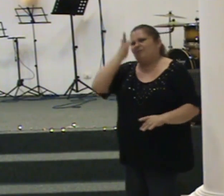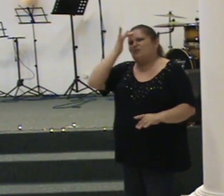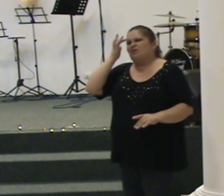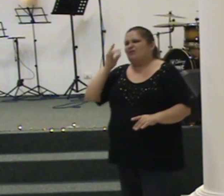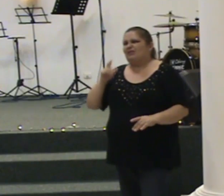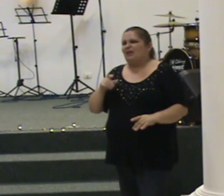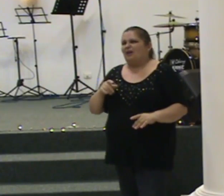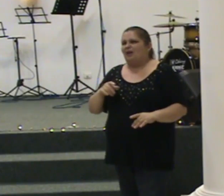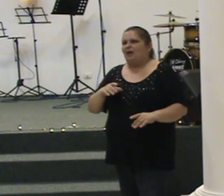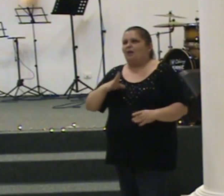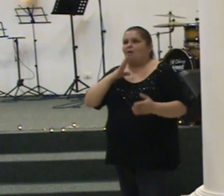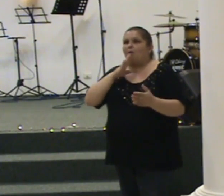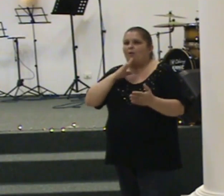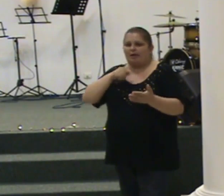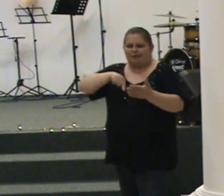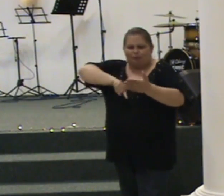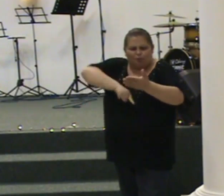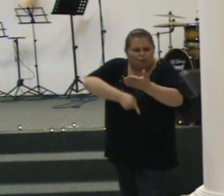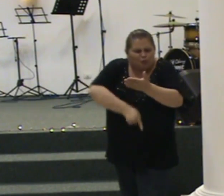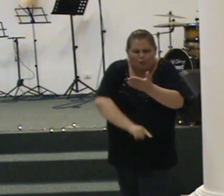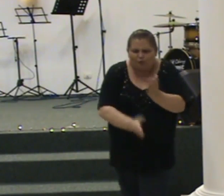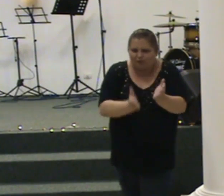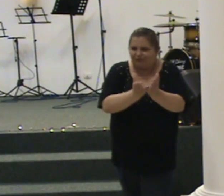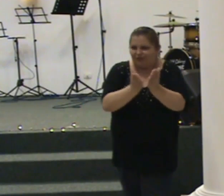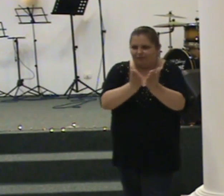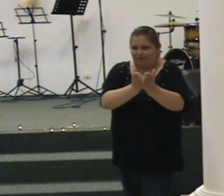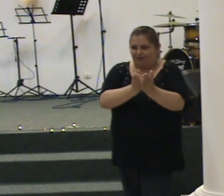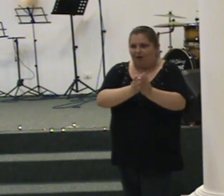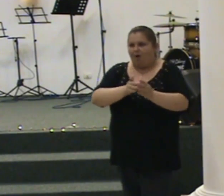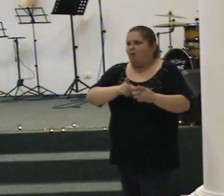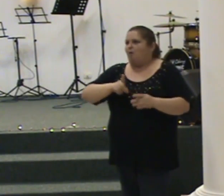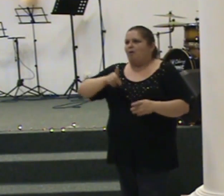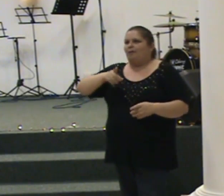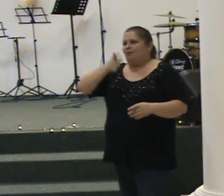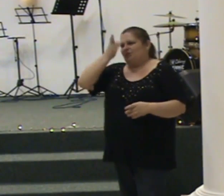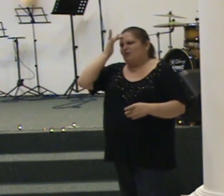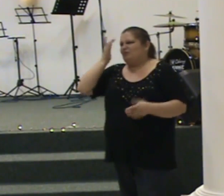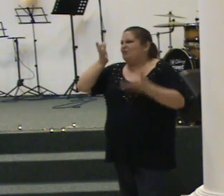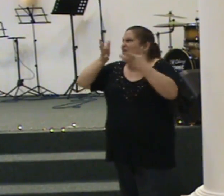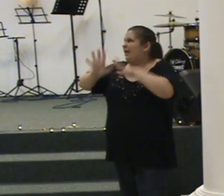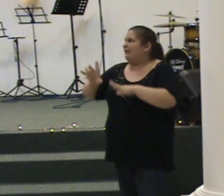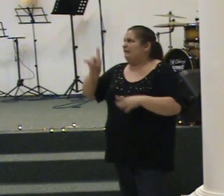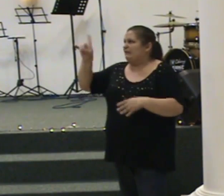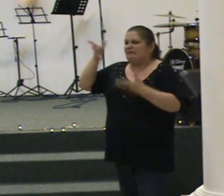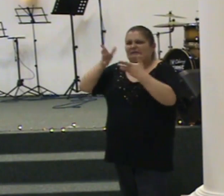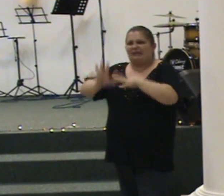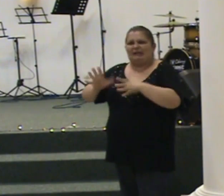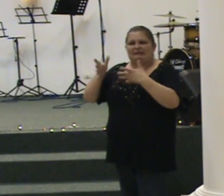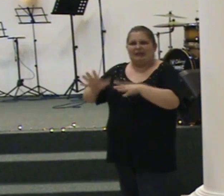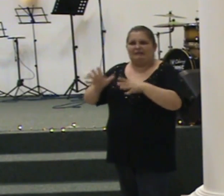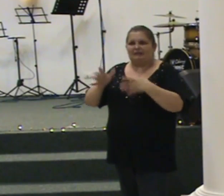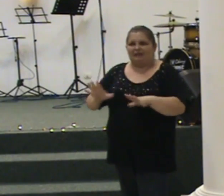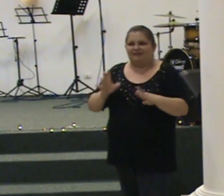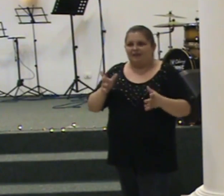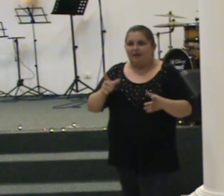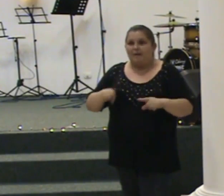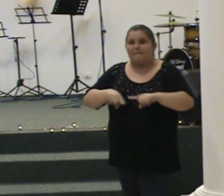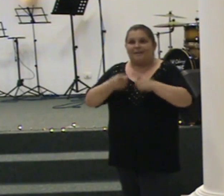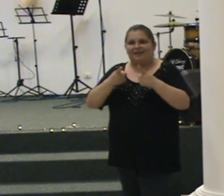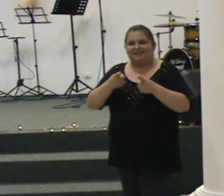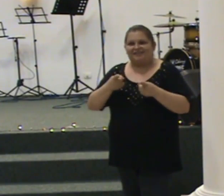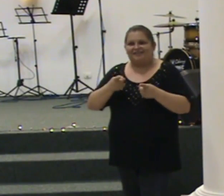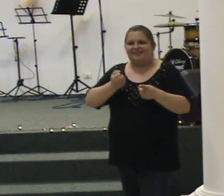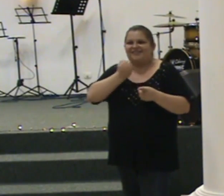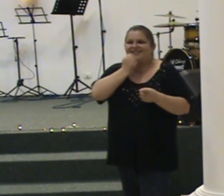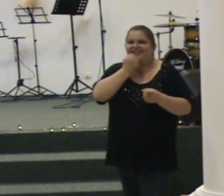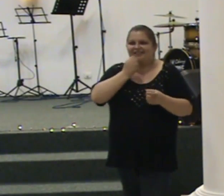por mais menos que ele conheça a palavra, a Bíblia, por mais que ele não queira saber de Deus, a história, os cientistas, a